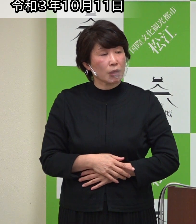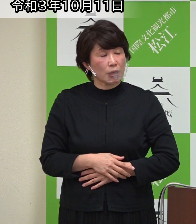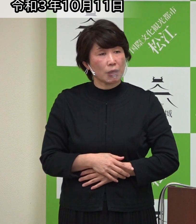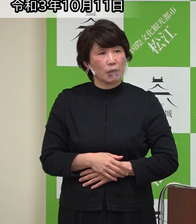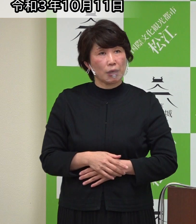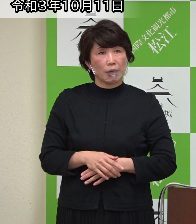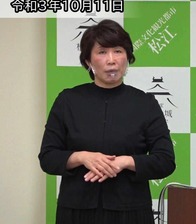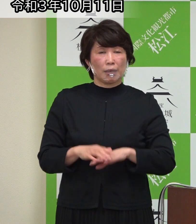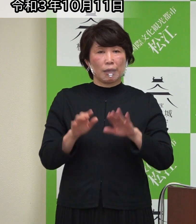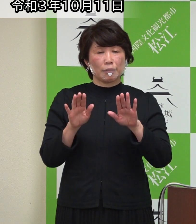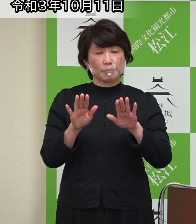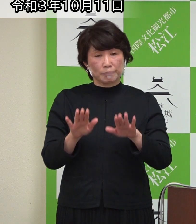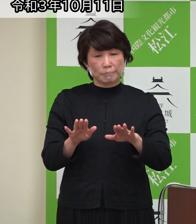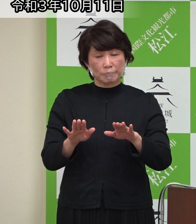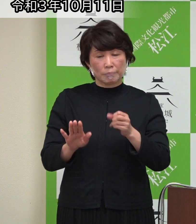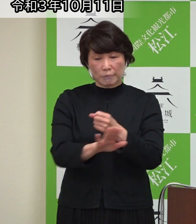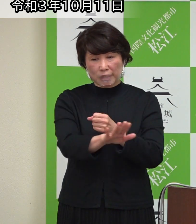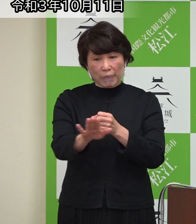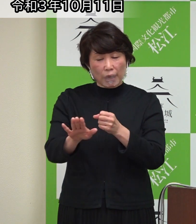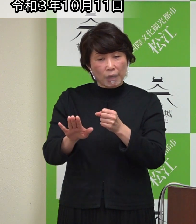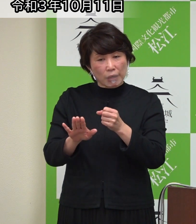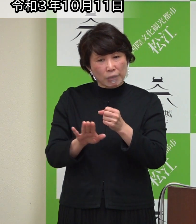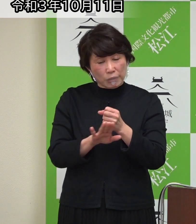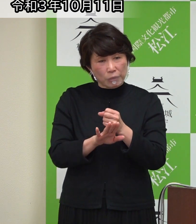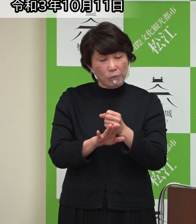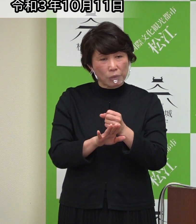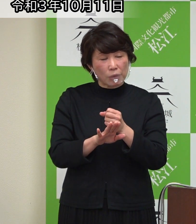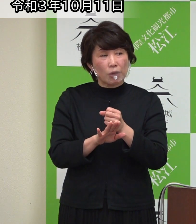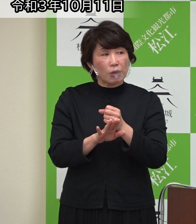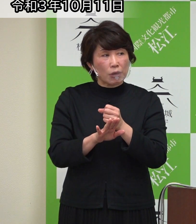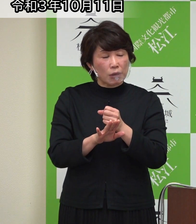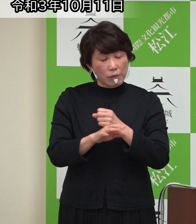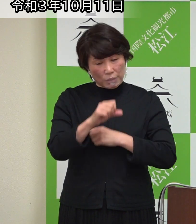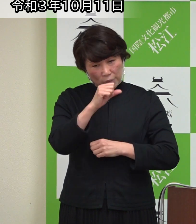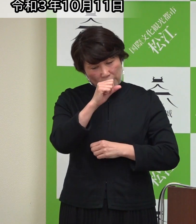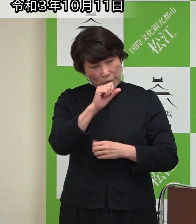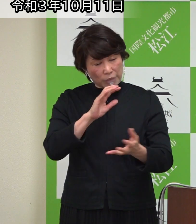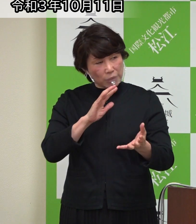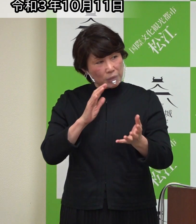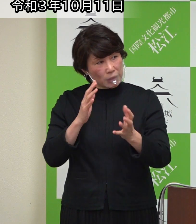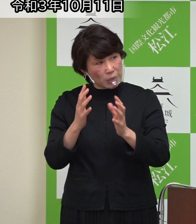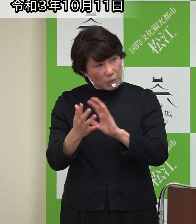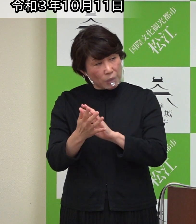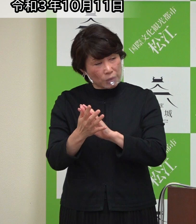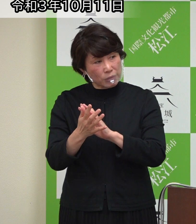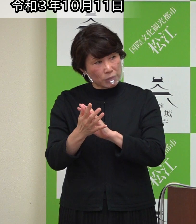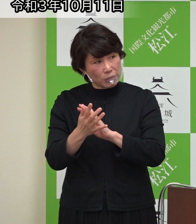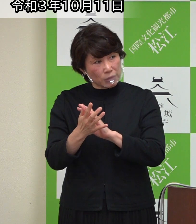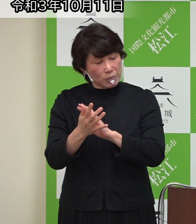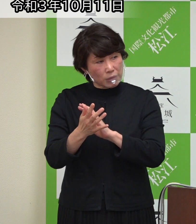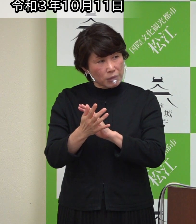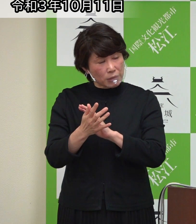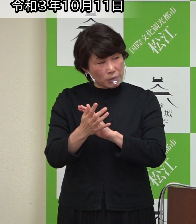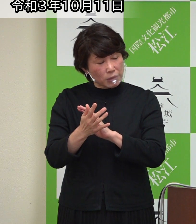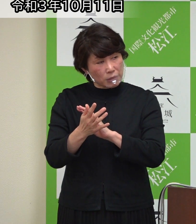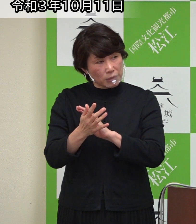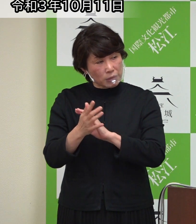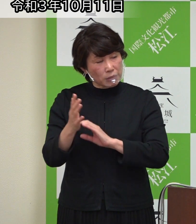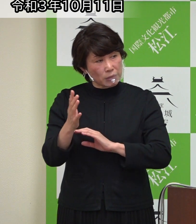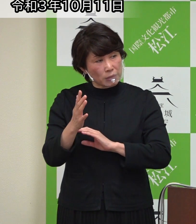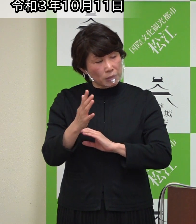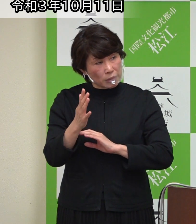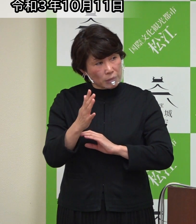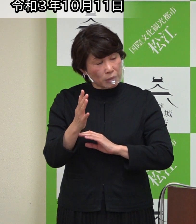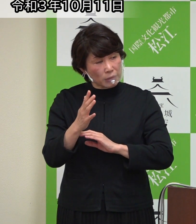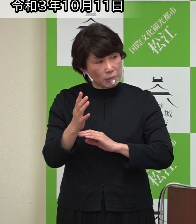か、はい、側を整備することだと思うんですけど、ソフト的なというか、その中身の部分に関